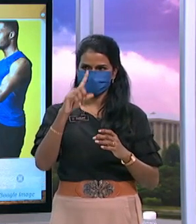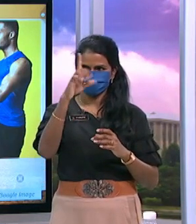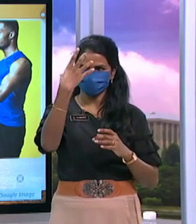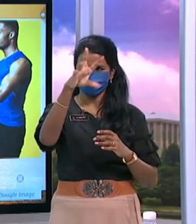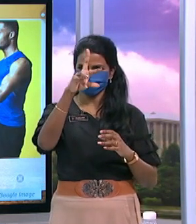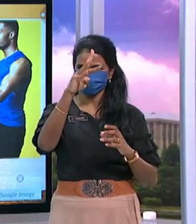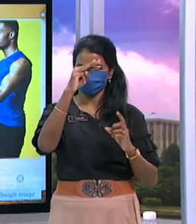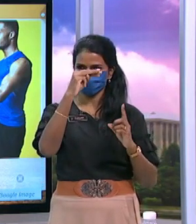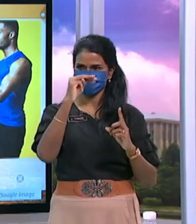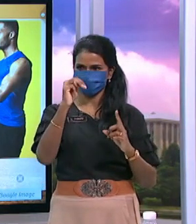Satu ratus meter,